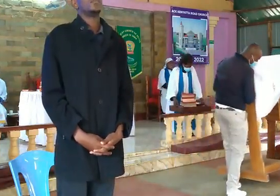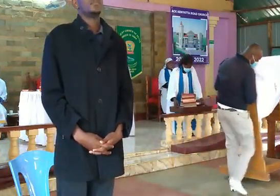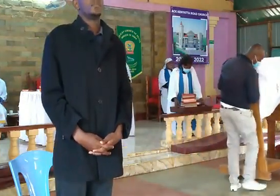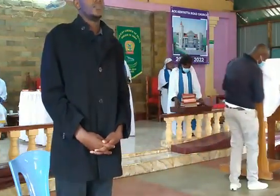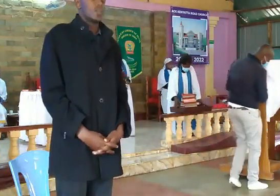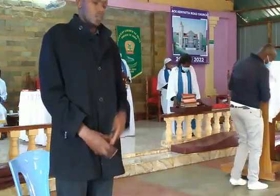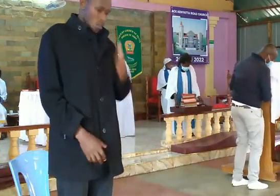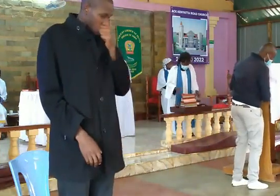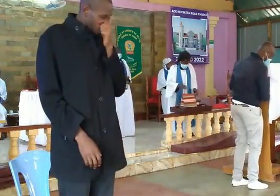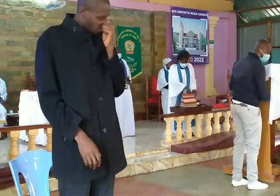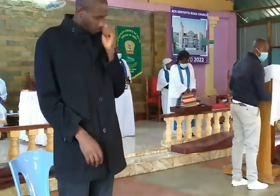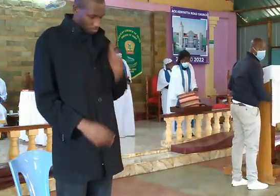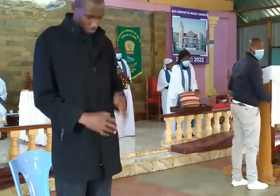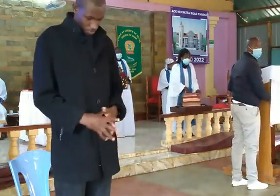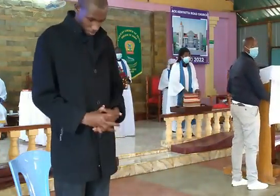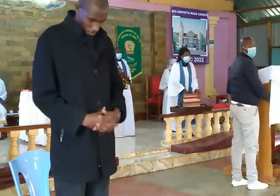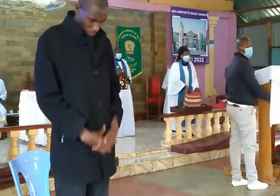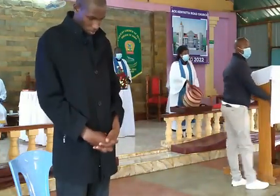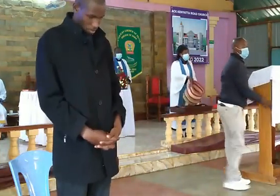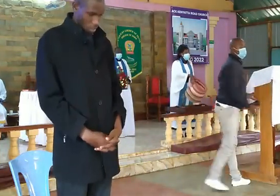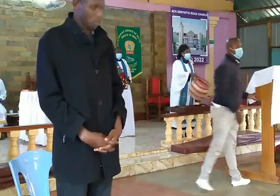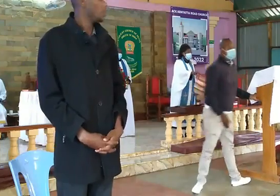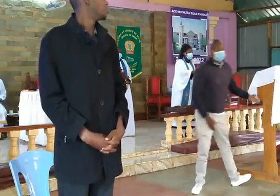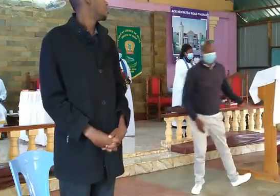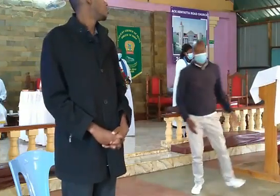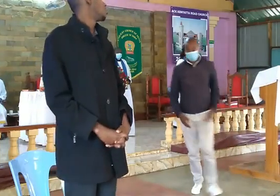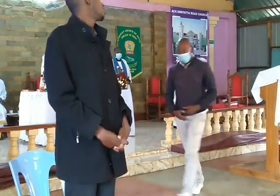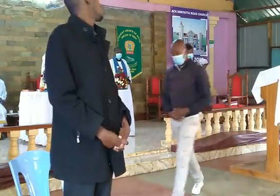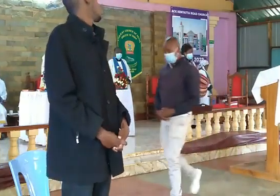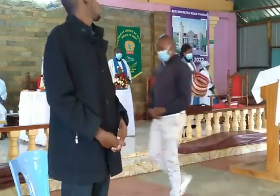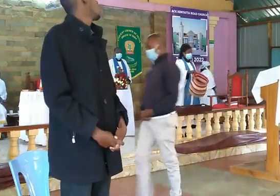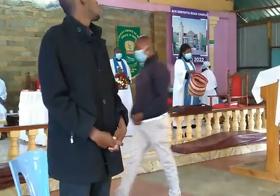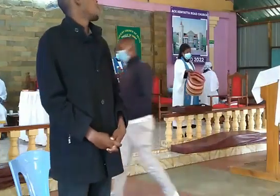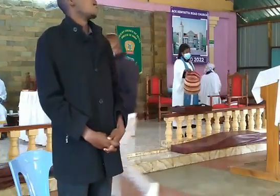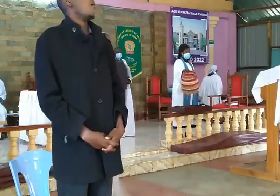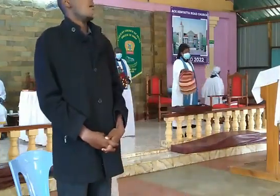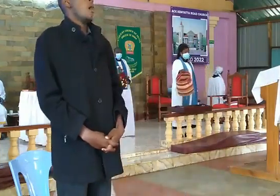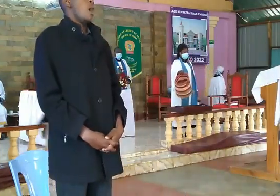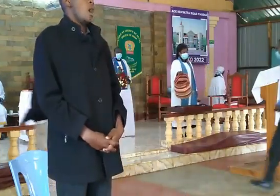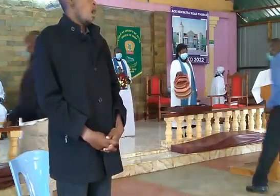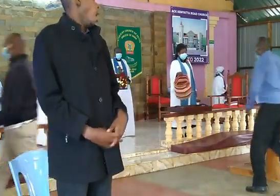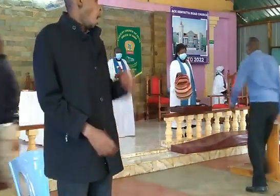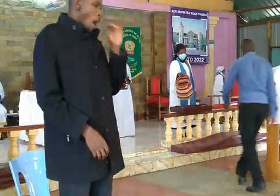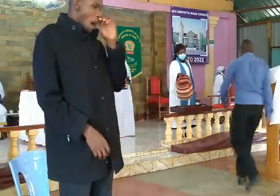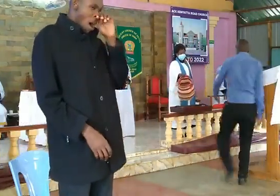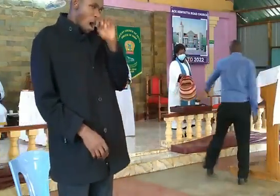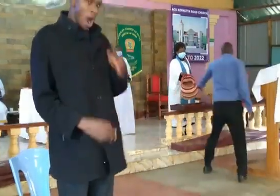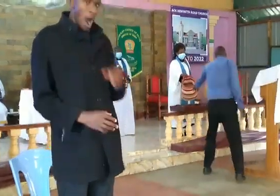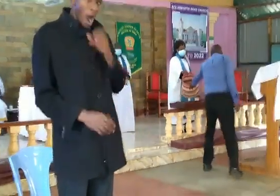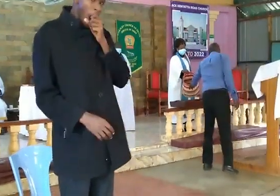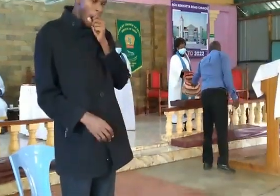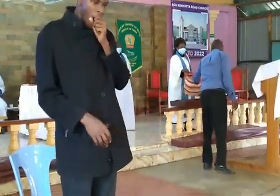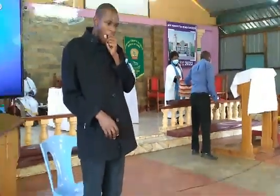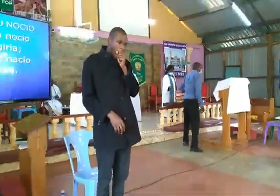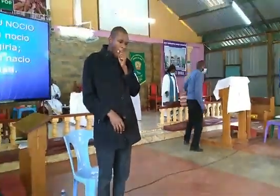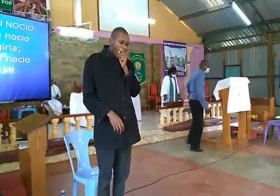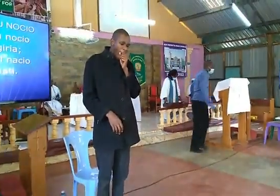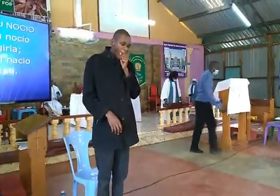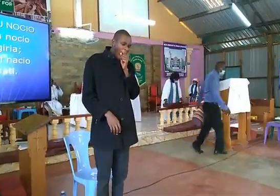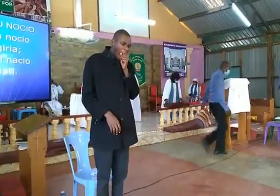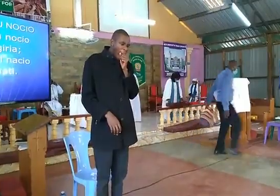ndaheana arĩa mũkũheana indo cia gwaka kanitha na arĩa mũkũririkana nĩ kũrĩ thirĩ nĩ ũndũ wa